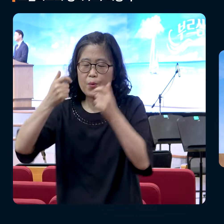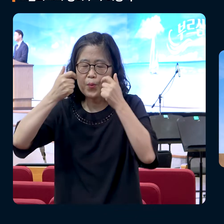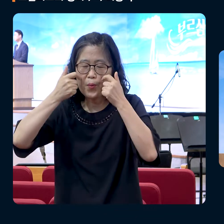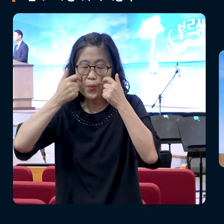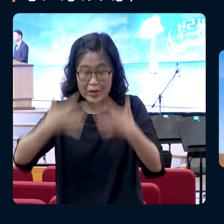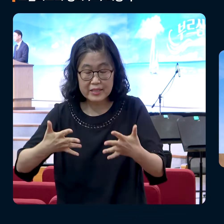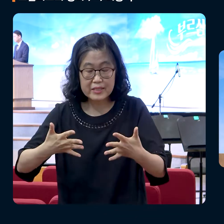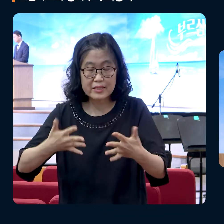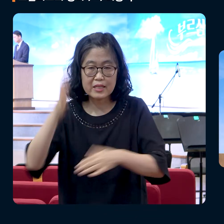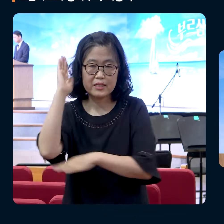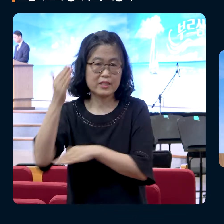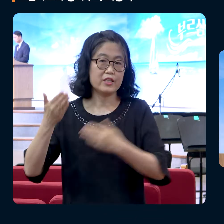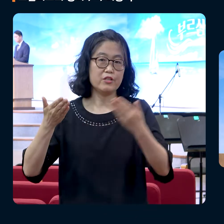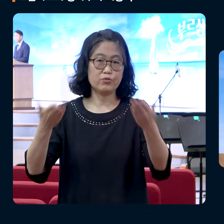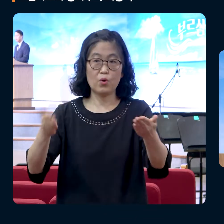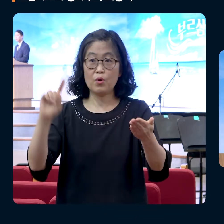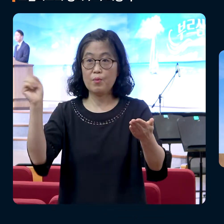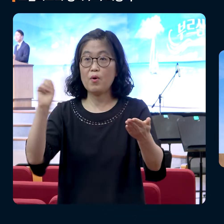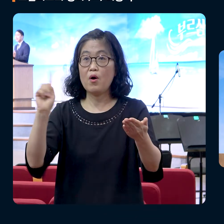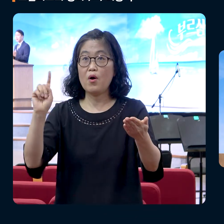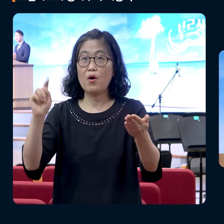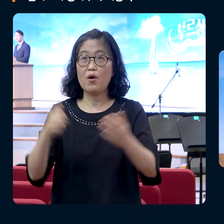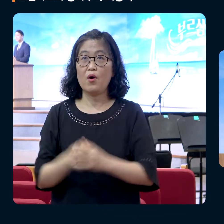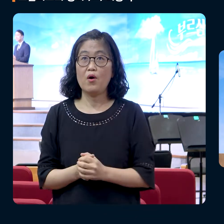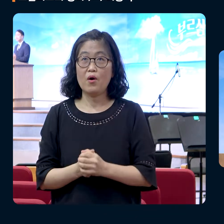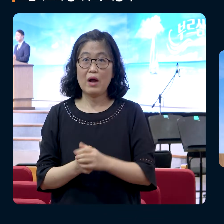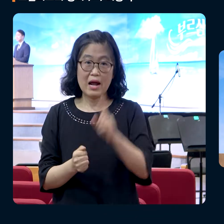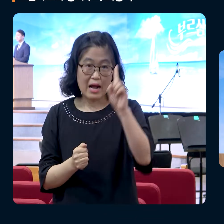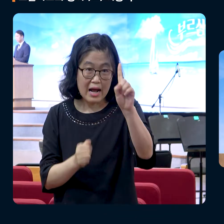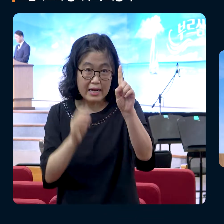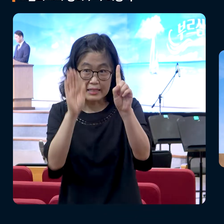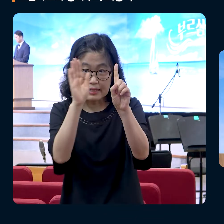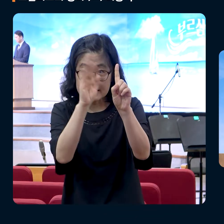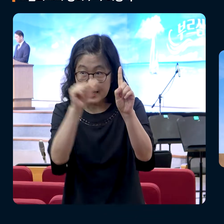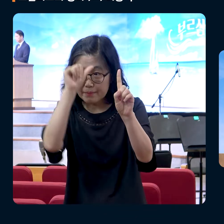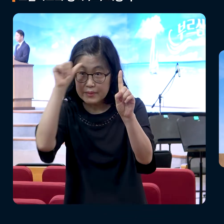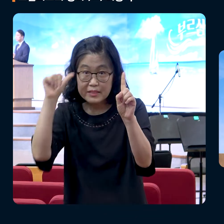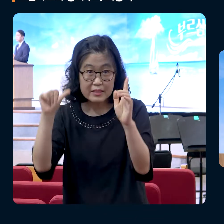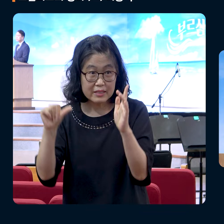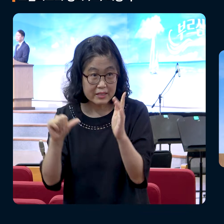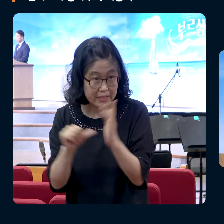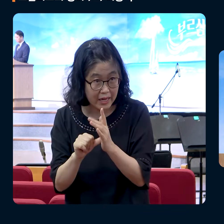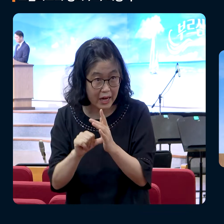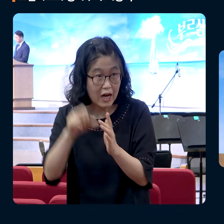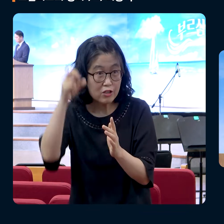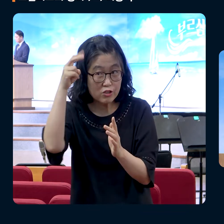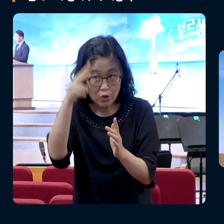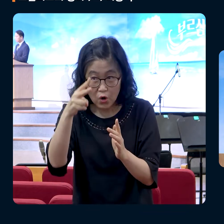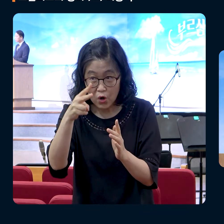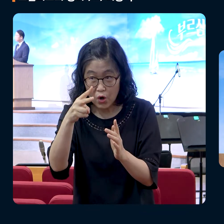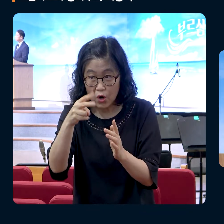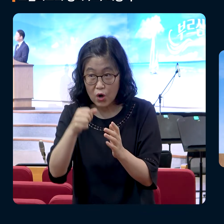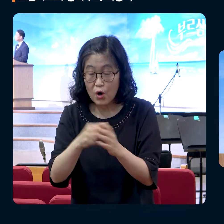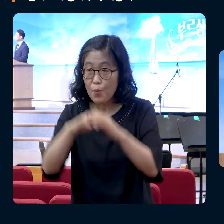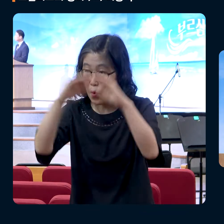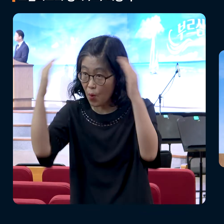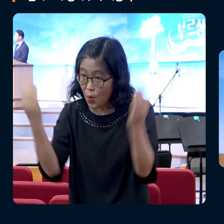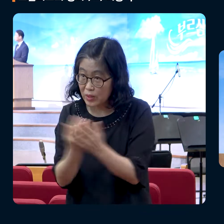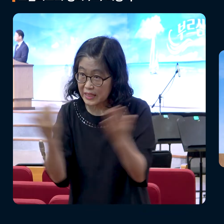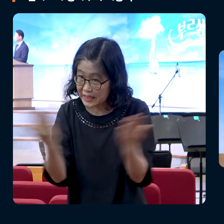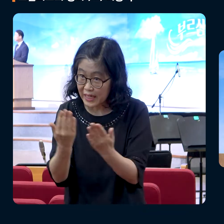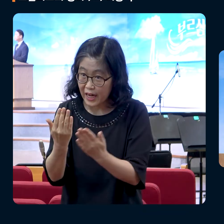분명하게 이야기하고 계신 것이죠. 무엇입니까? 한 사람의 인생과 그리고 그것을 넘어서 모든